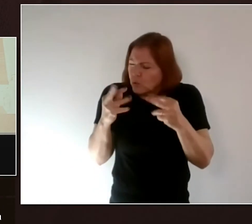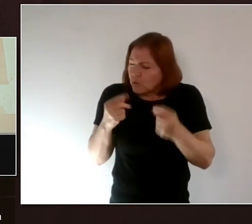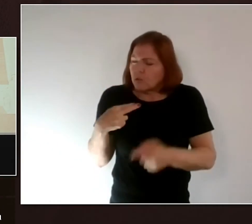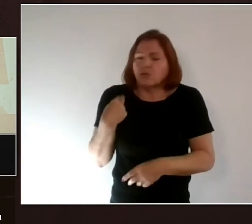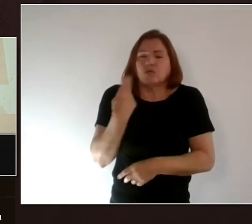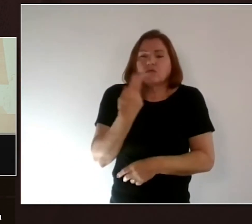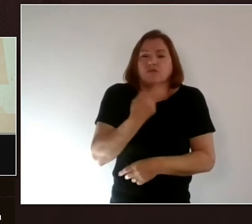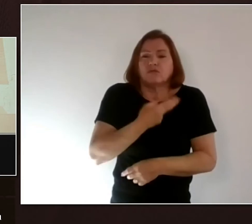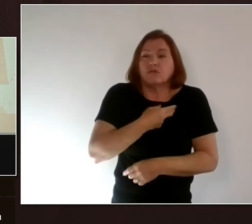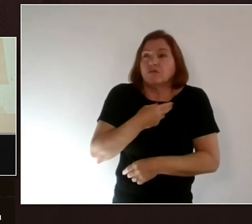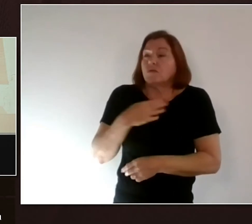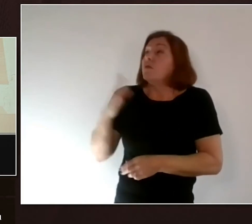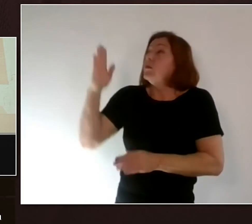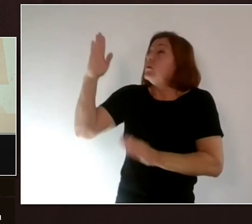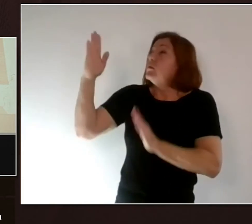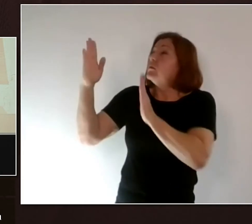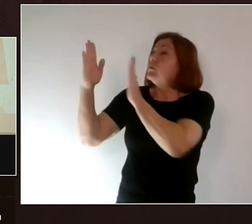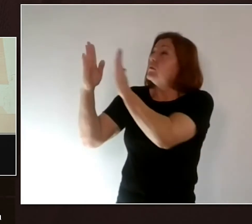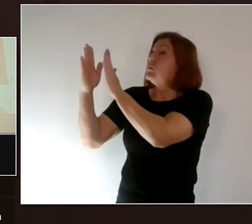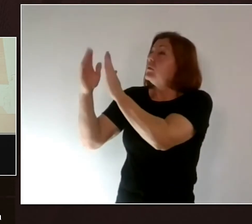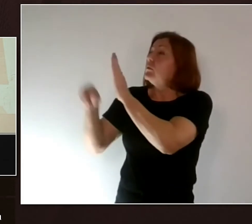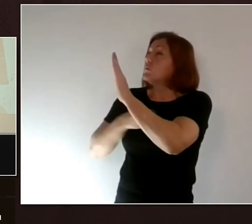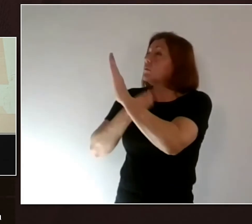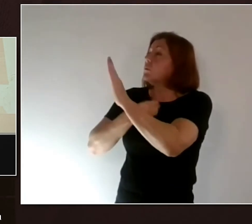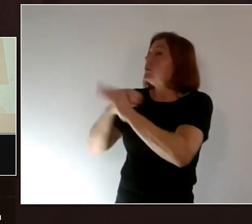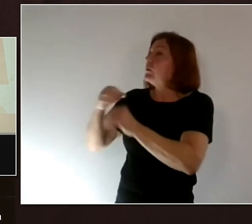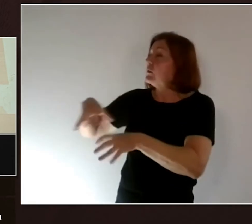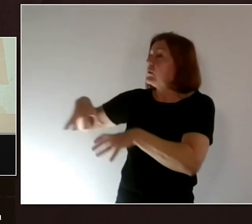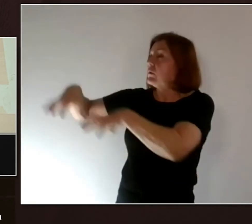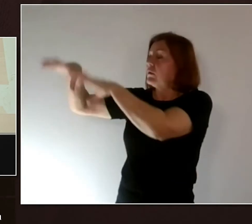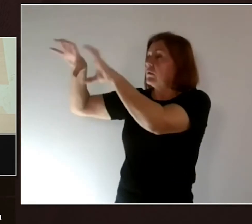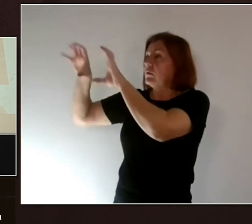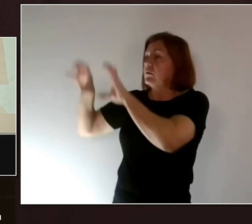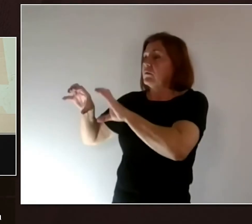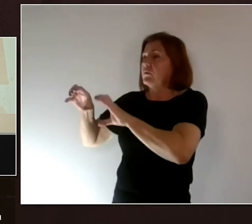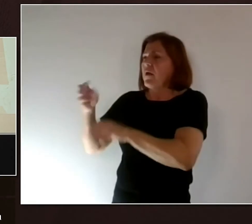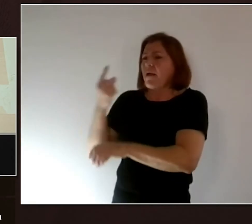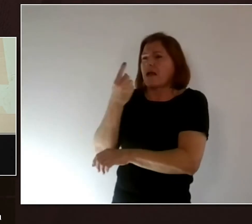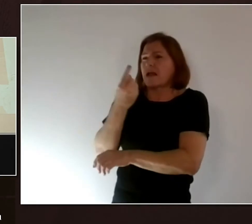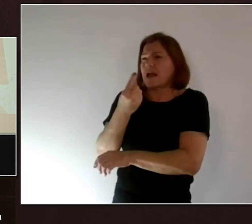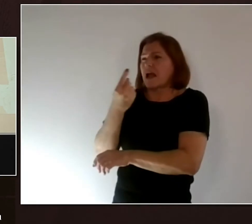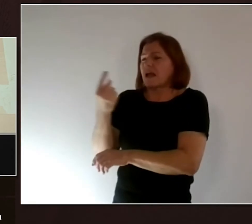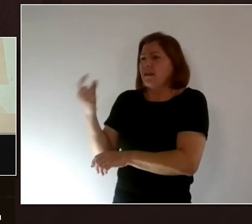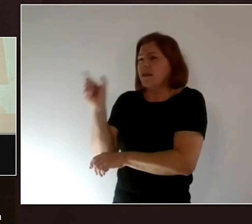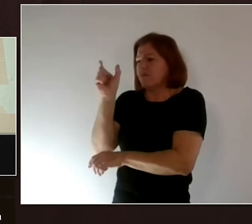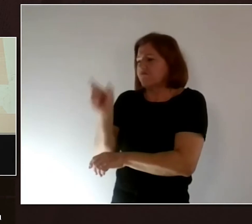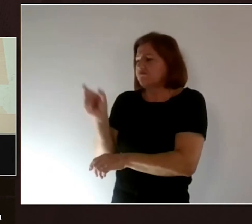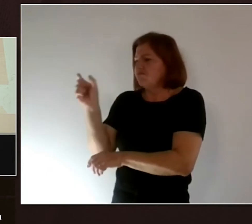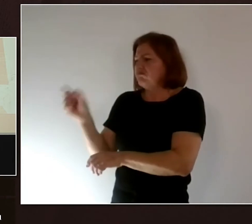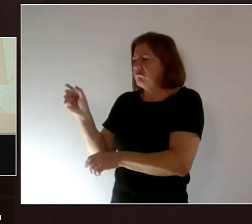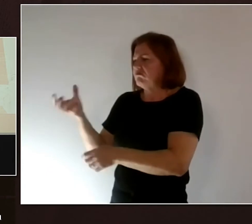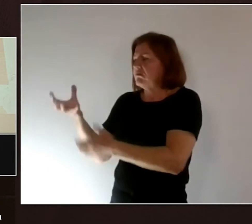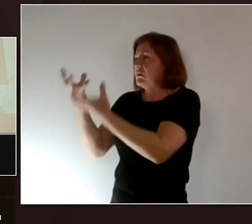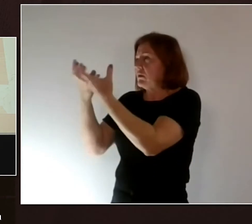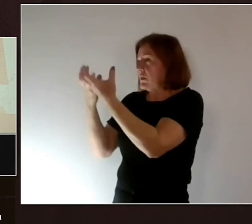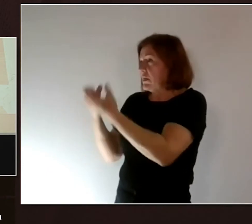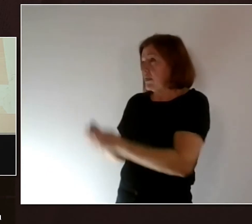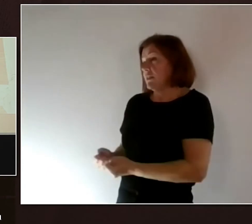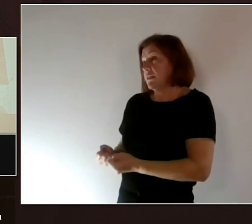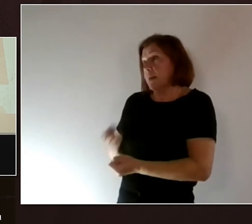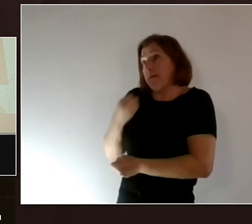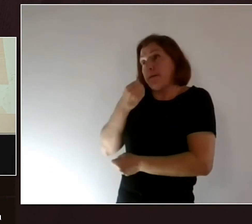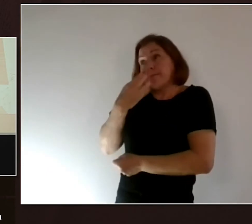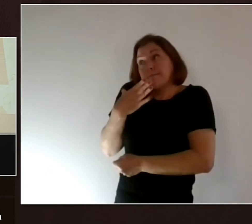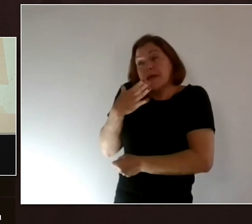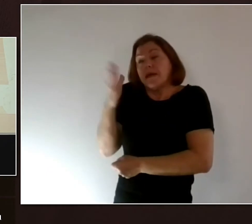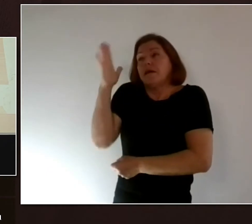Cristo, para que cada um receba segundo o bem ou mal que tiver feito por meio do